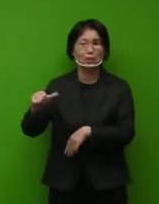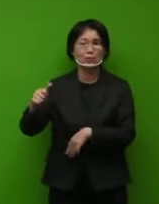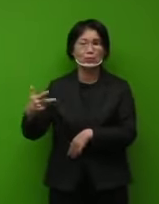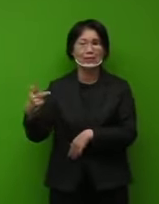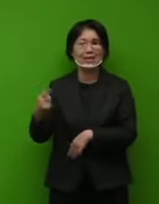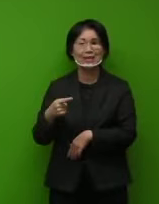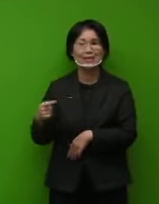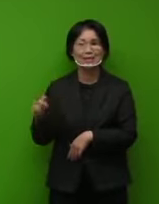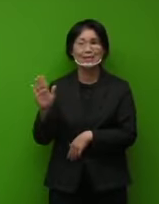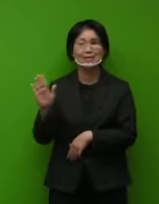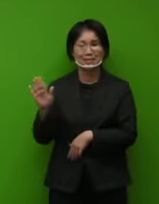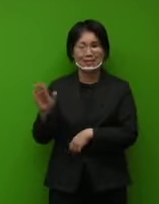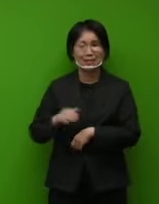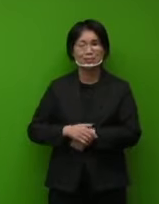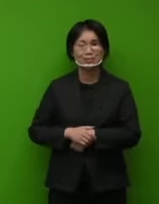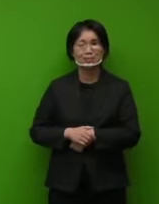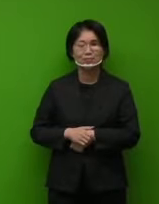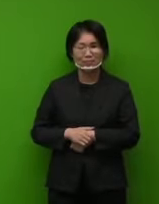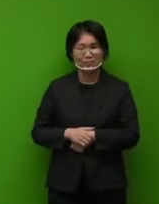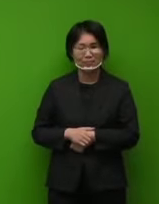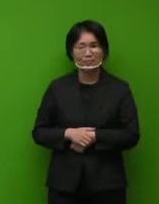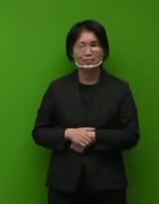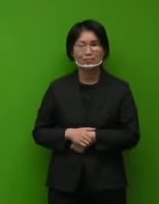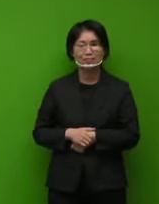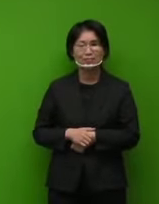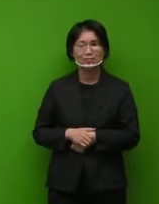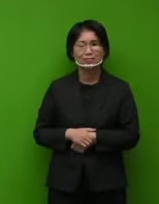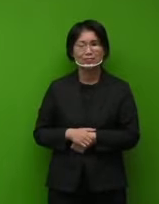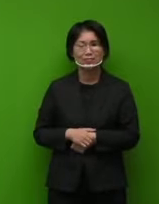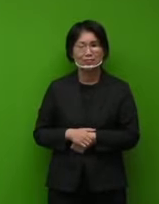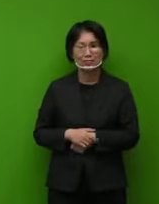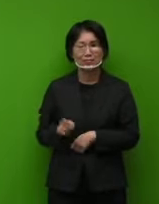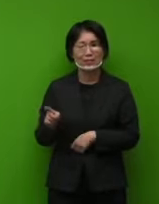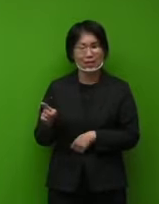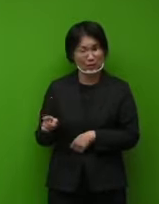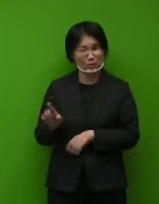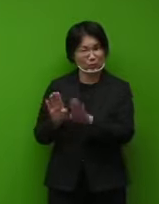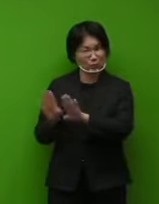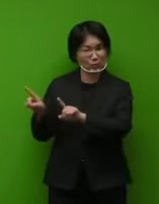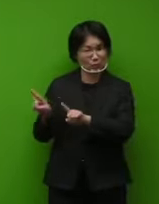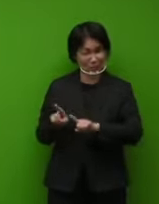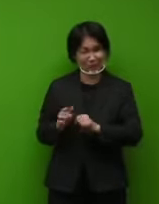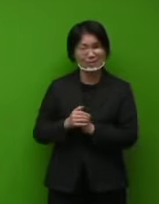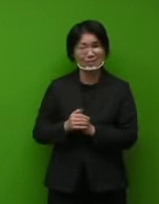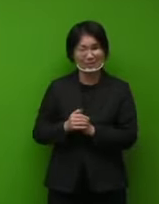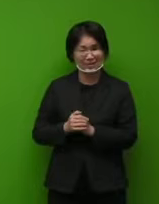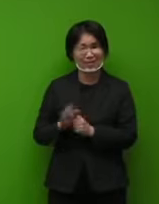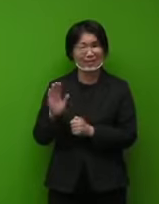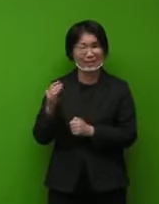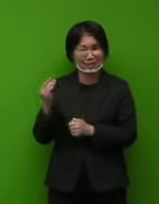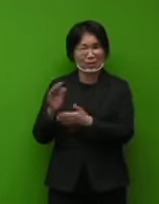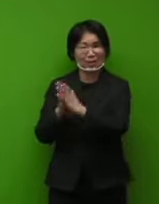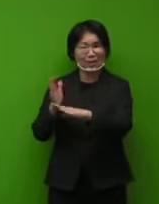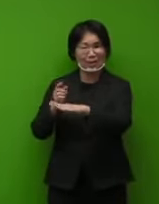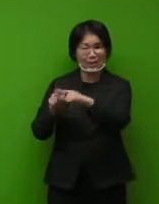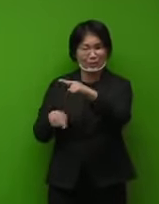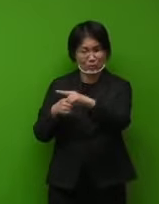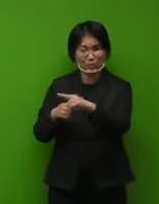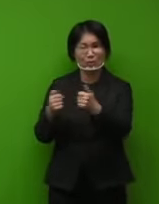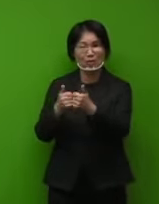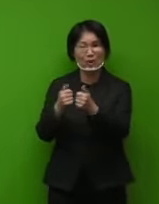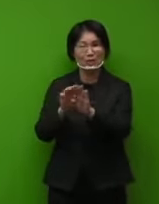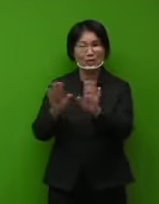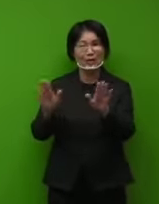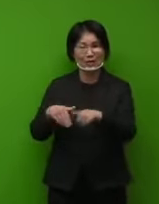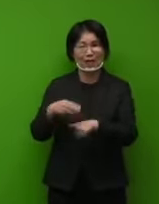人ということです。次のページお願いします。それを受けまして、先ほど県庁の本部委員会を開きまして、三